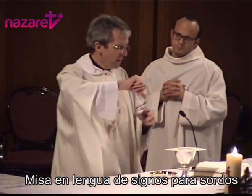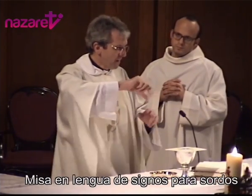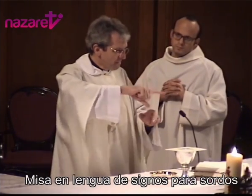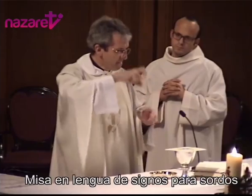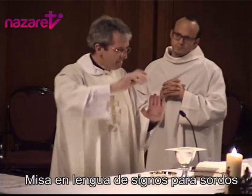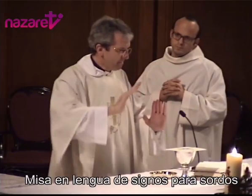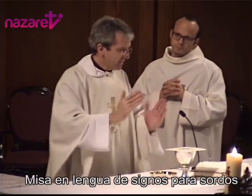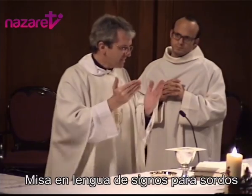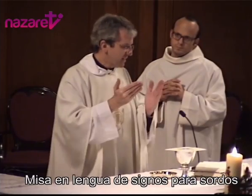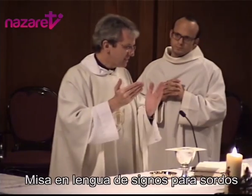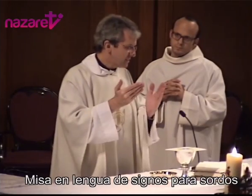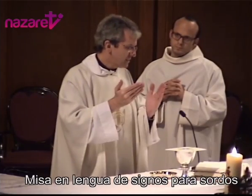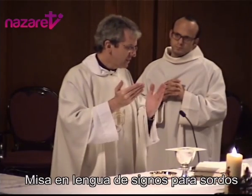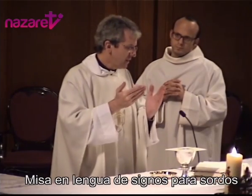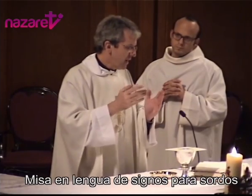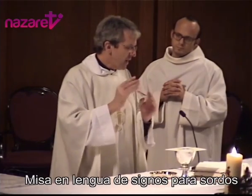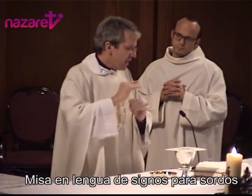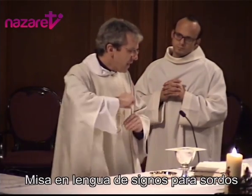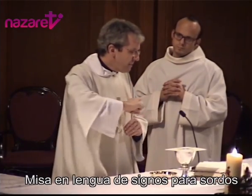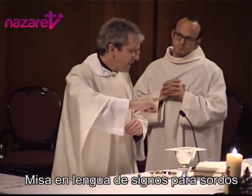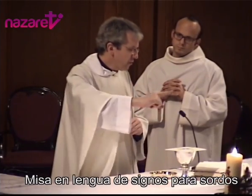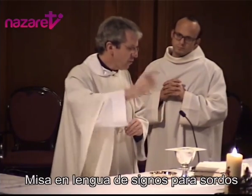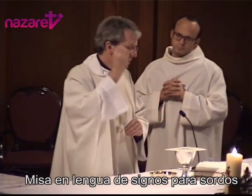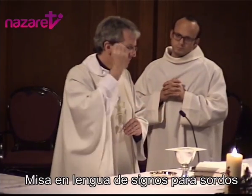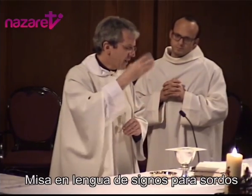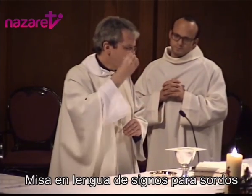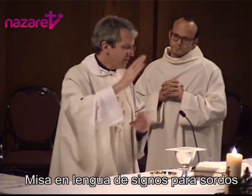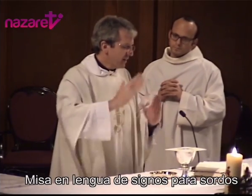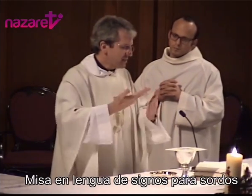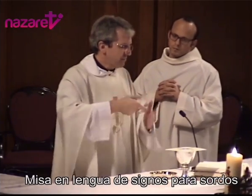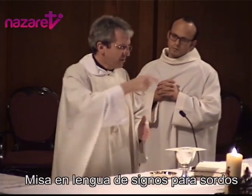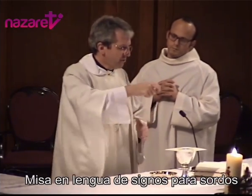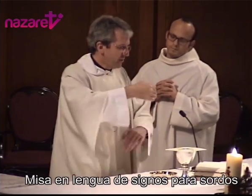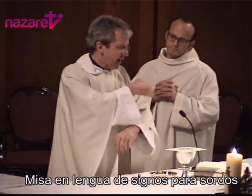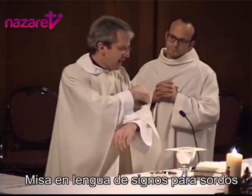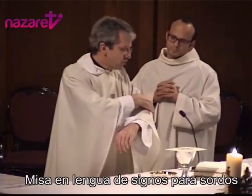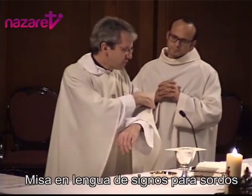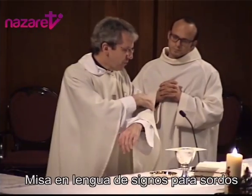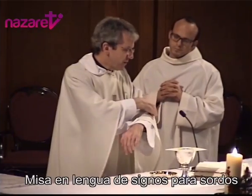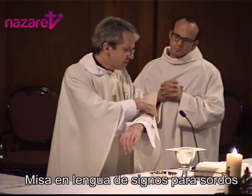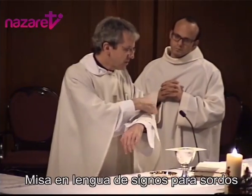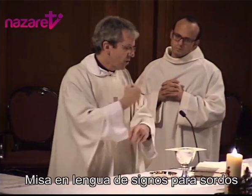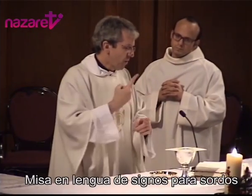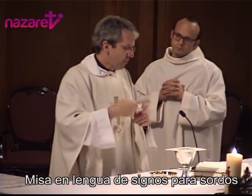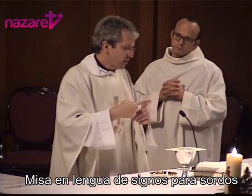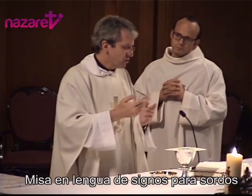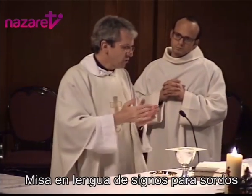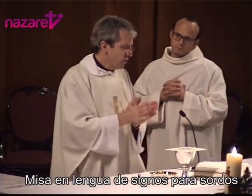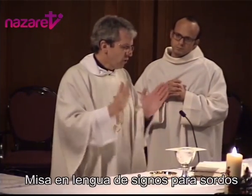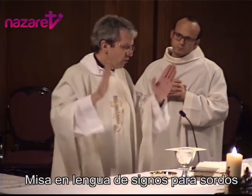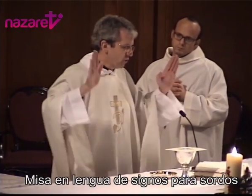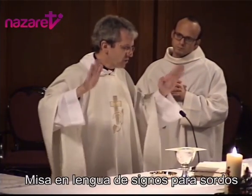mismo Mesías, enviado para anunciar la salvación a los pobres. Por